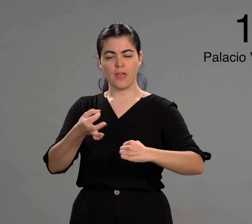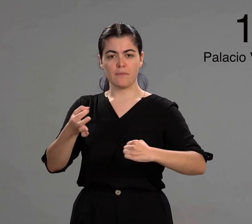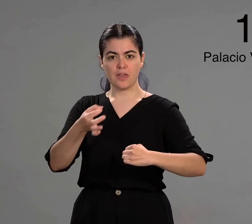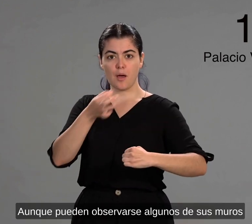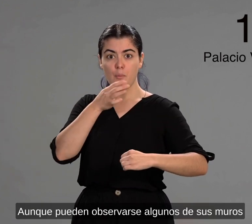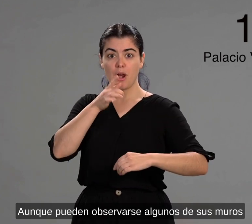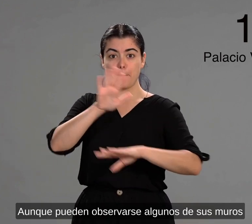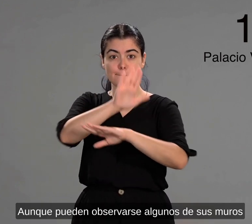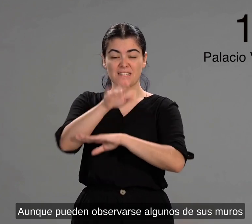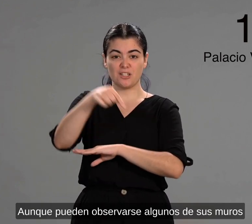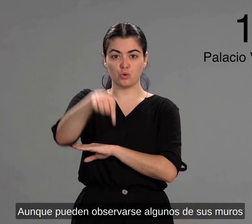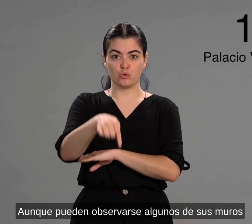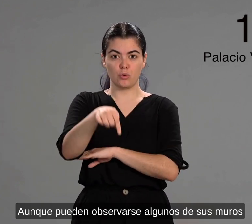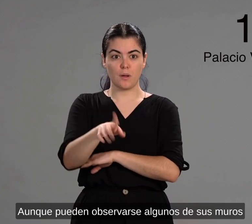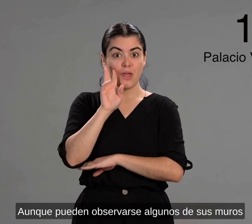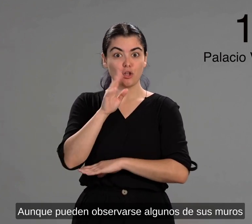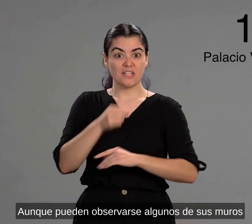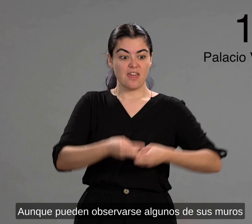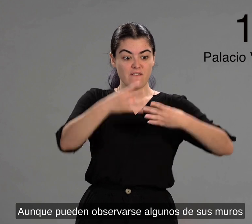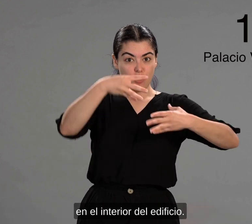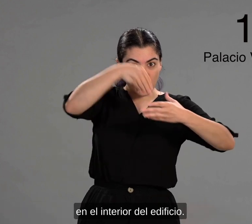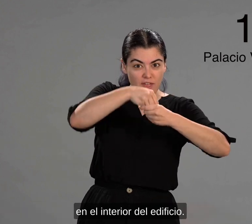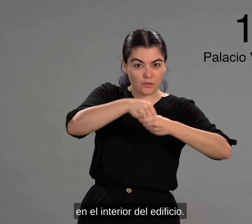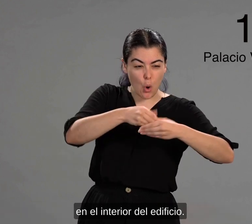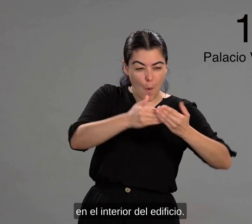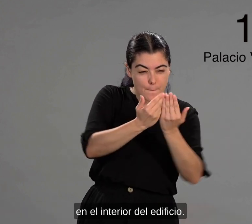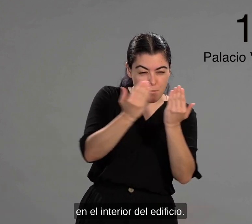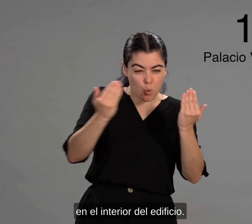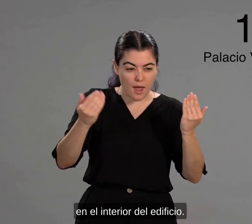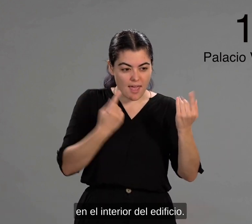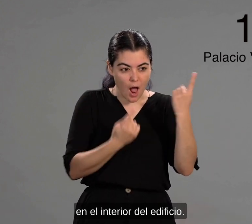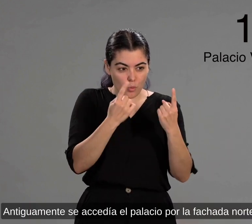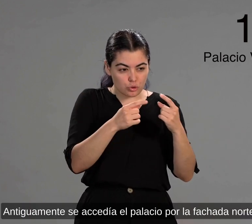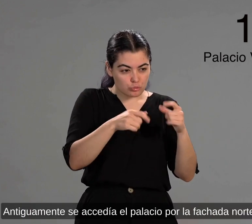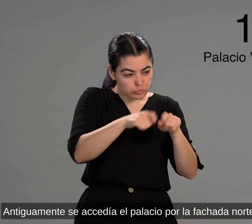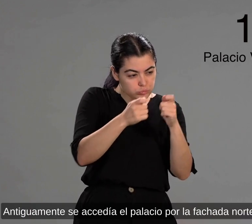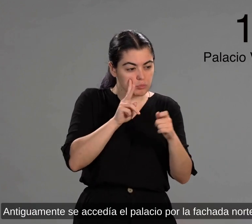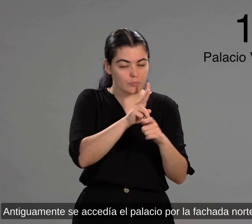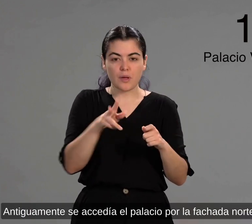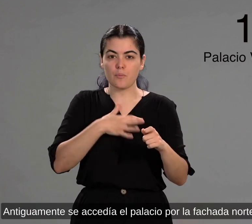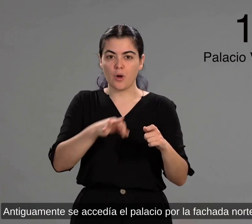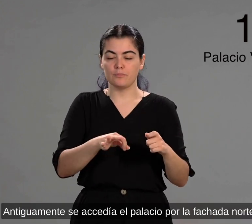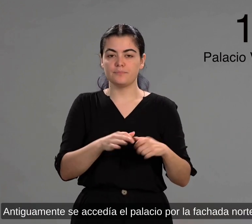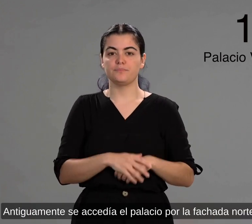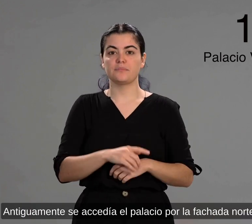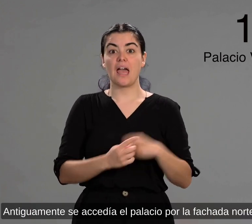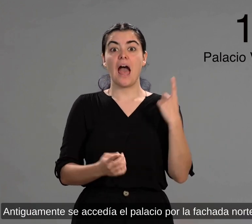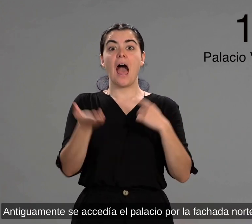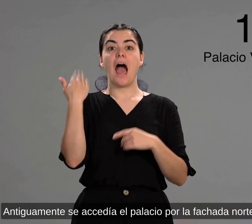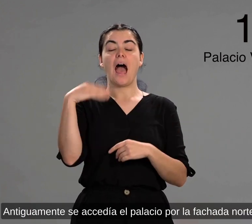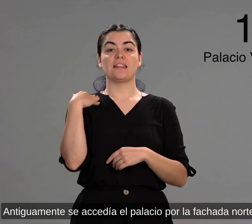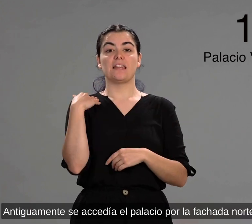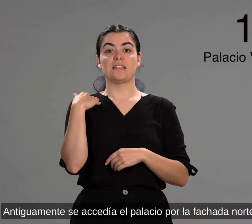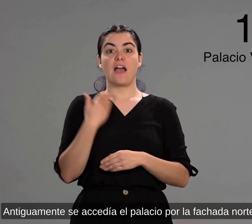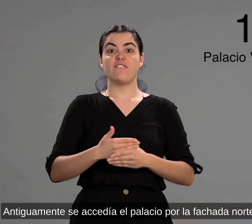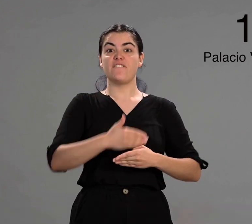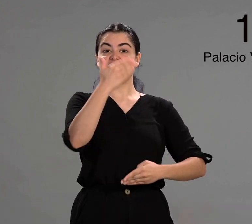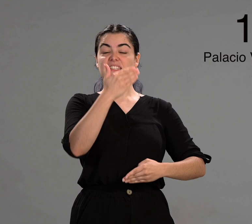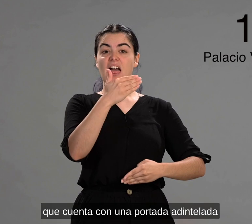aunque pueden observarse algunos de sus muros en el interior del edificio. Antiguamente, se accedía al palacio por la fachada norte, que cuenta